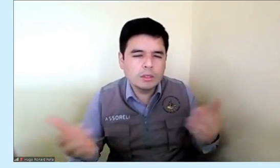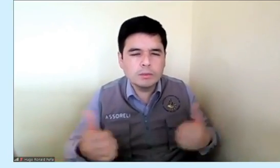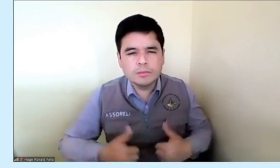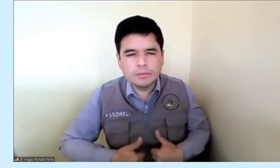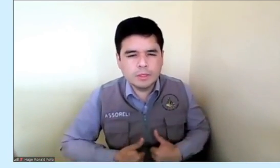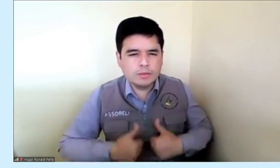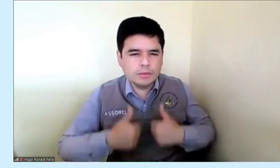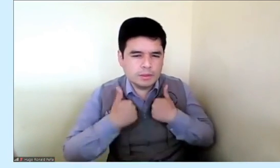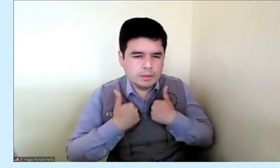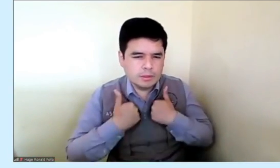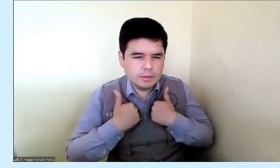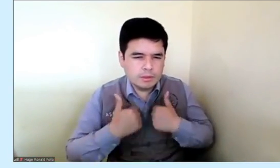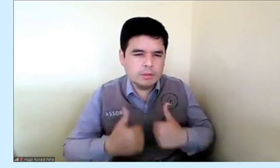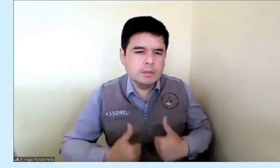¿Dónde vives?